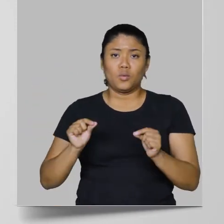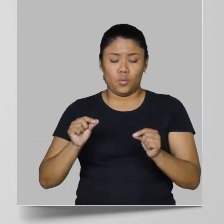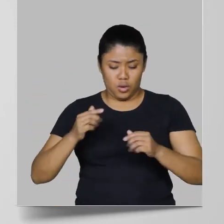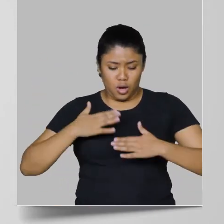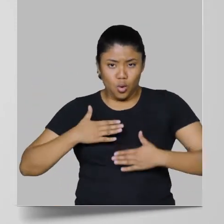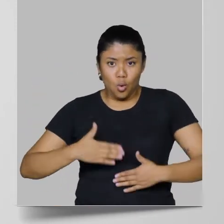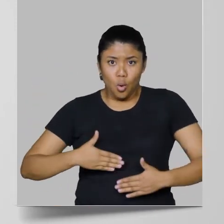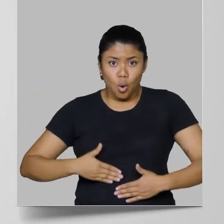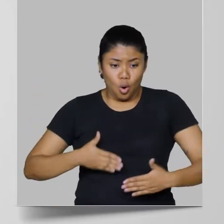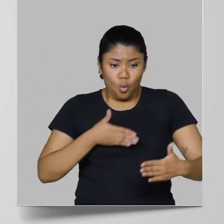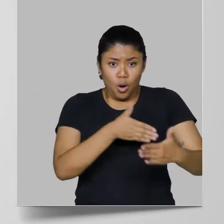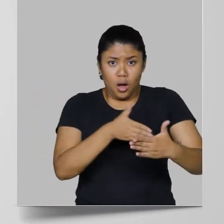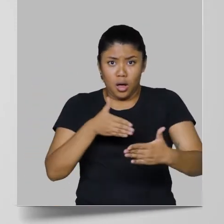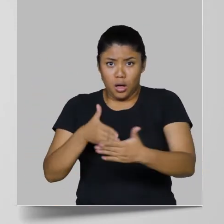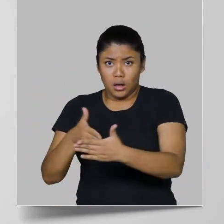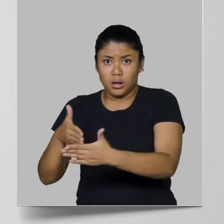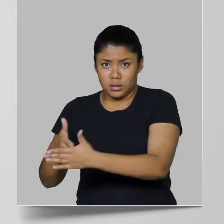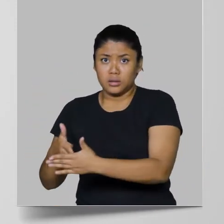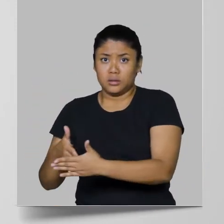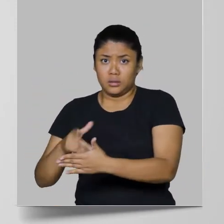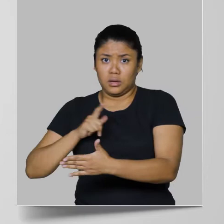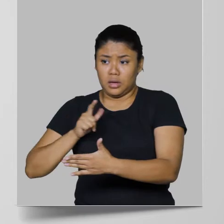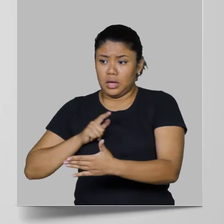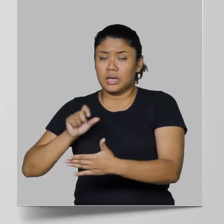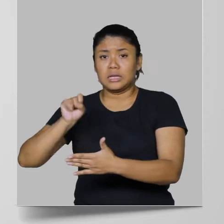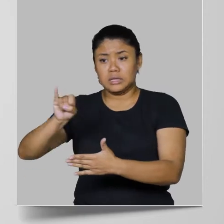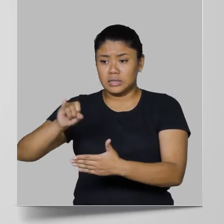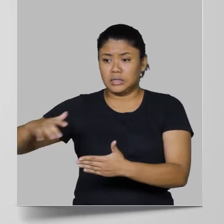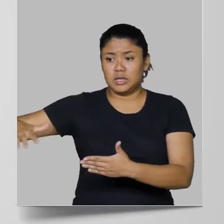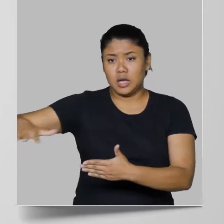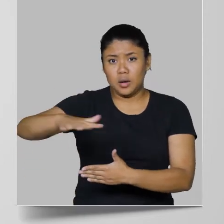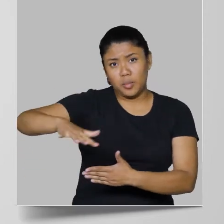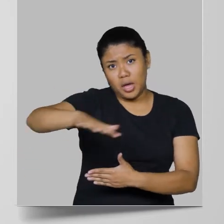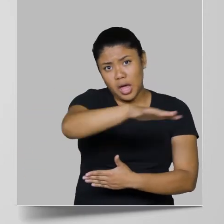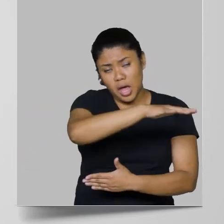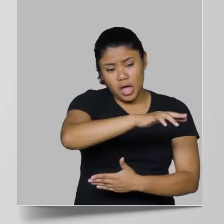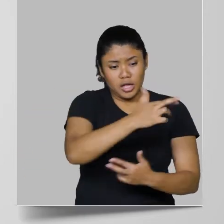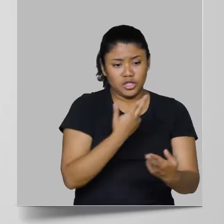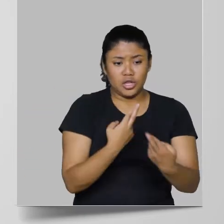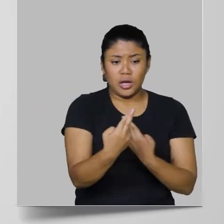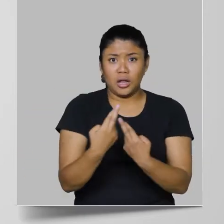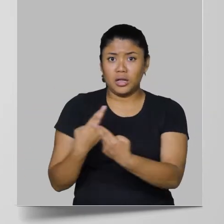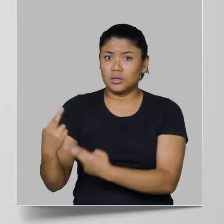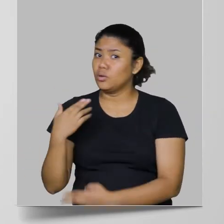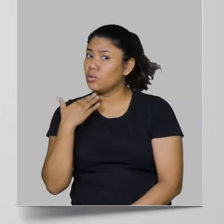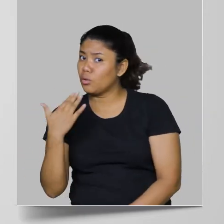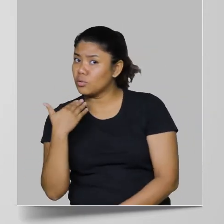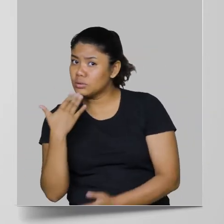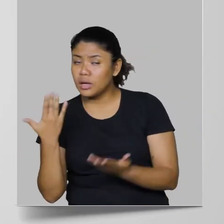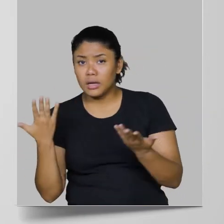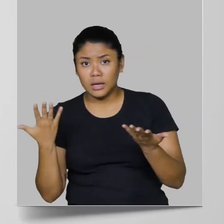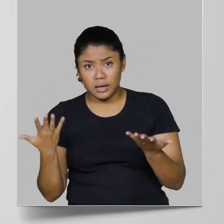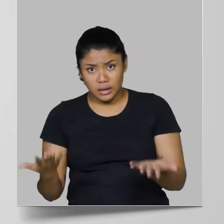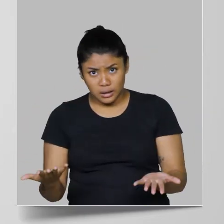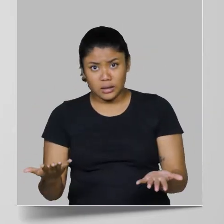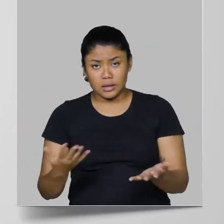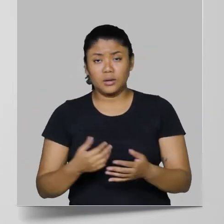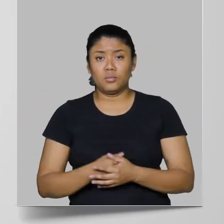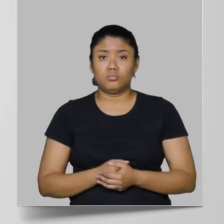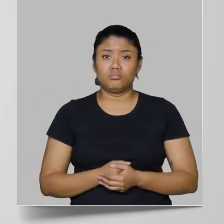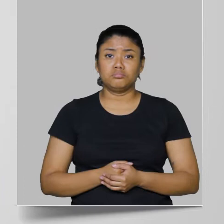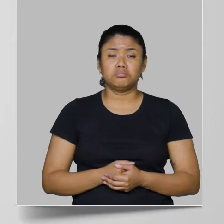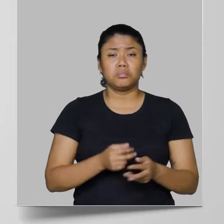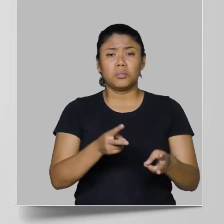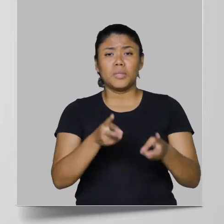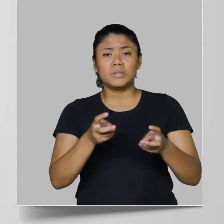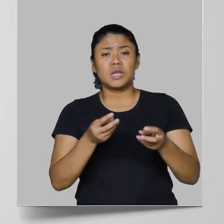Produto da relação entre o corpo com impedimentos e um ambiente que é incapaz de prover a acessibilidade.